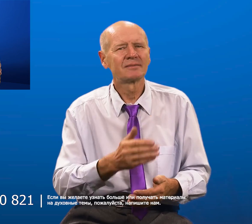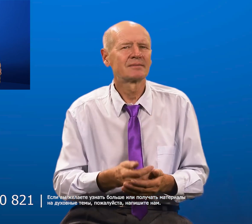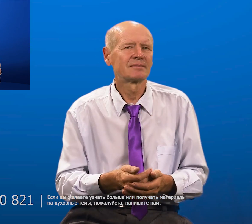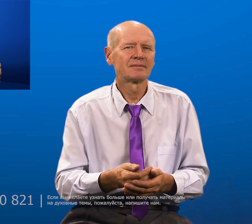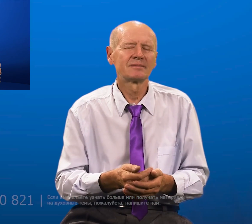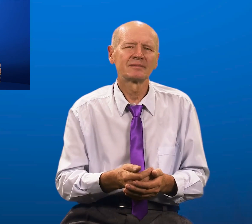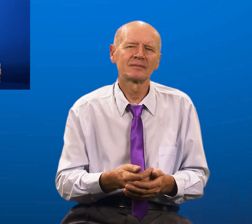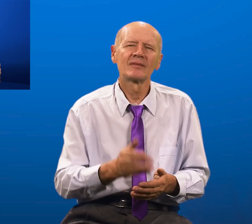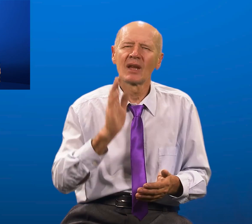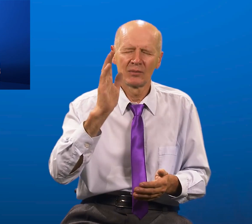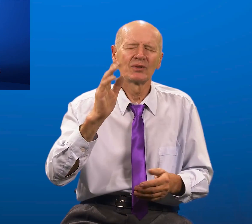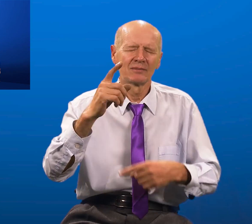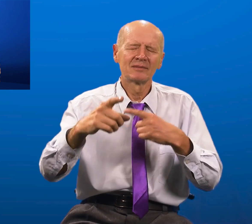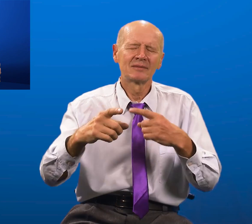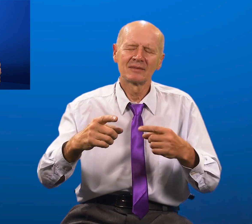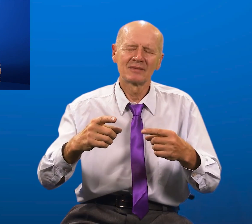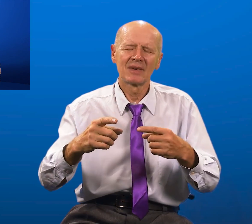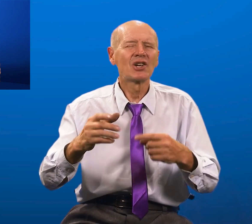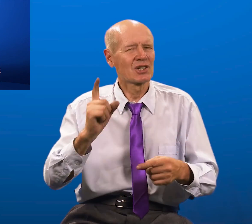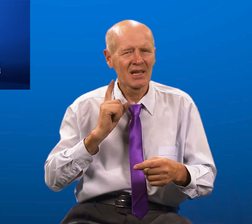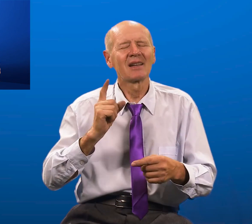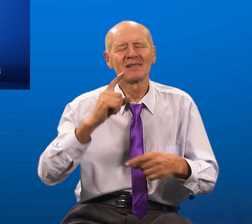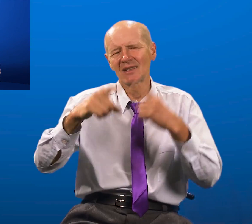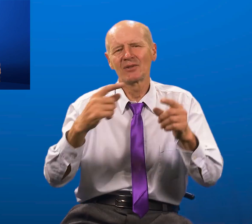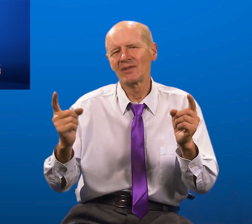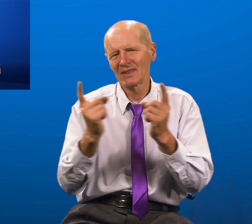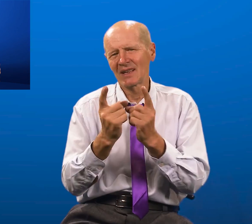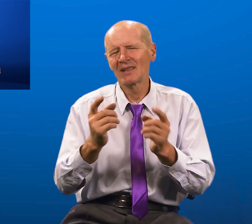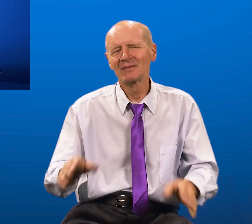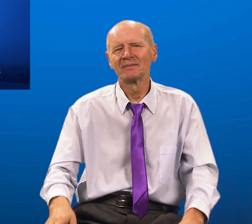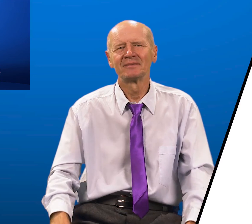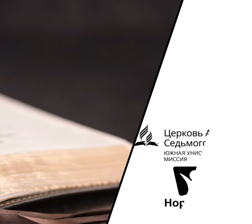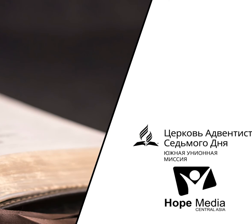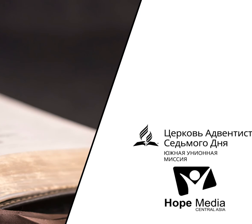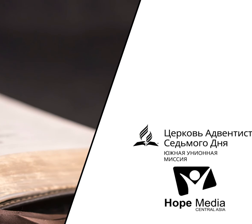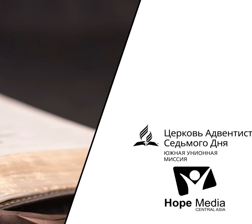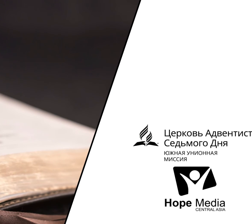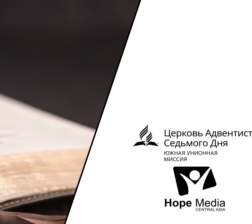отдайте Богу. Он все усмотрит. Будем ждать вас с нетерпением. До следующей субботы.